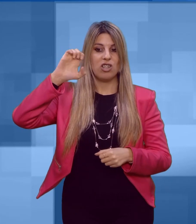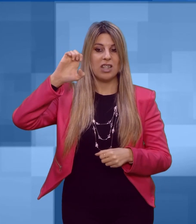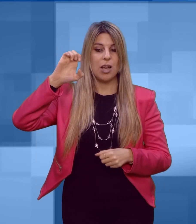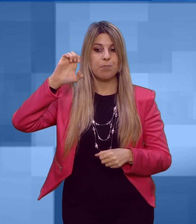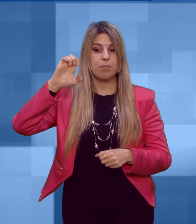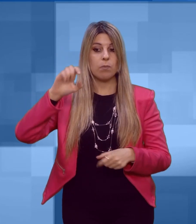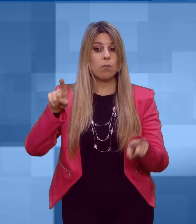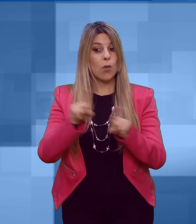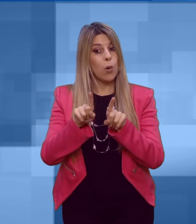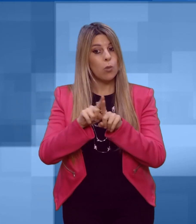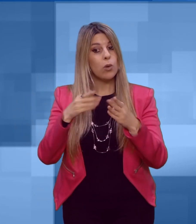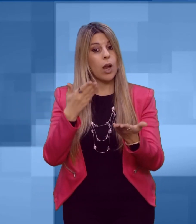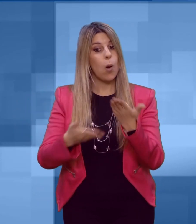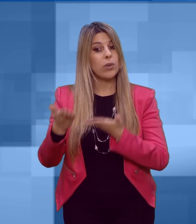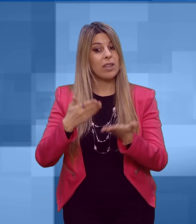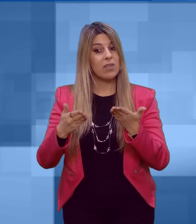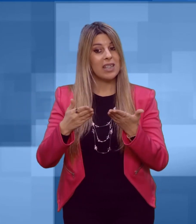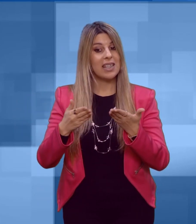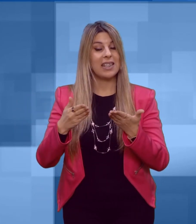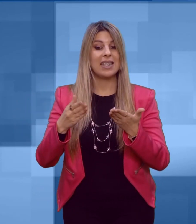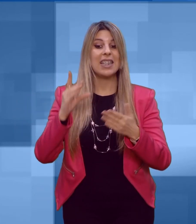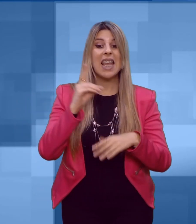basate sulle più recenti evidenze scientifiche.